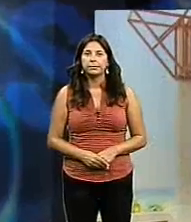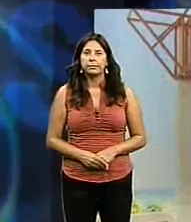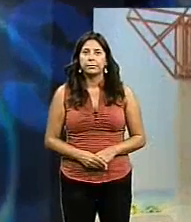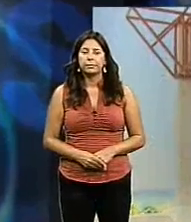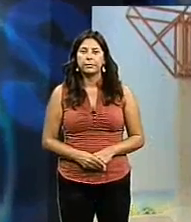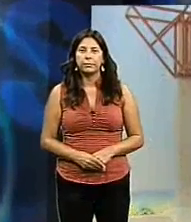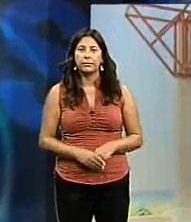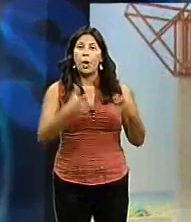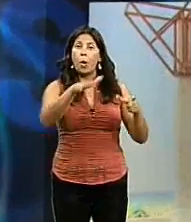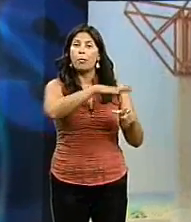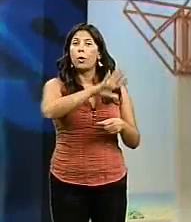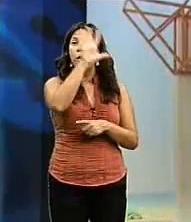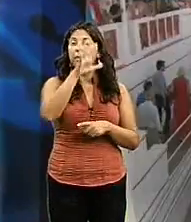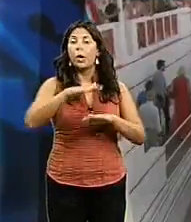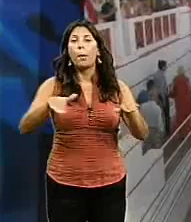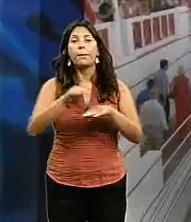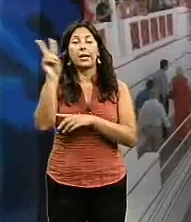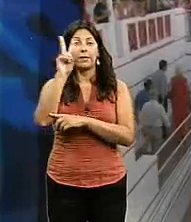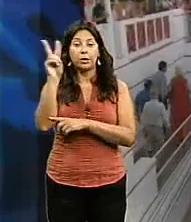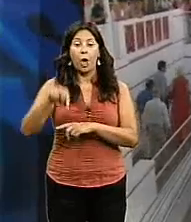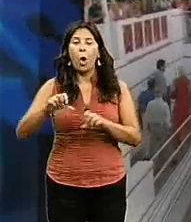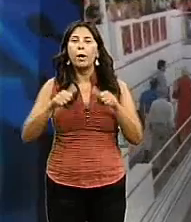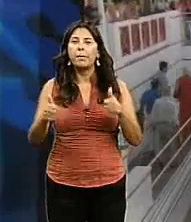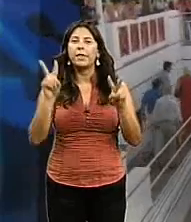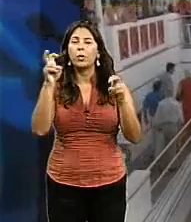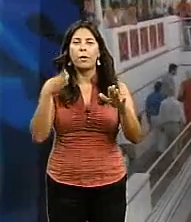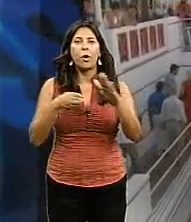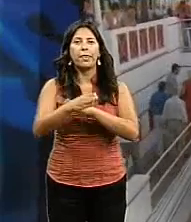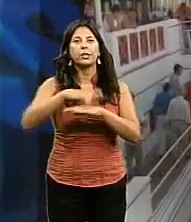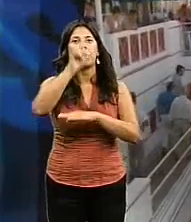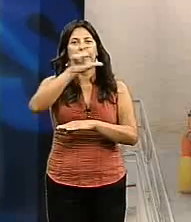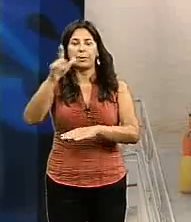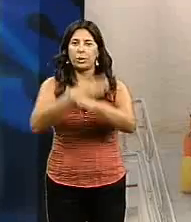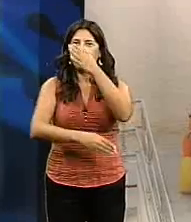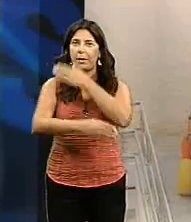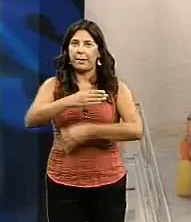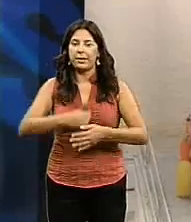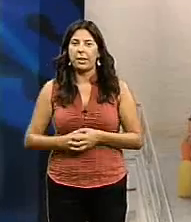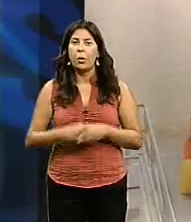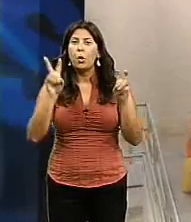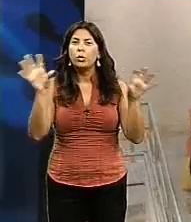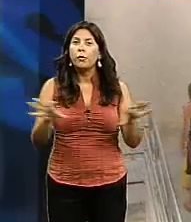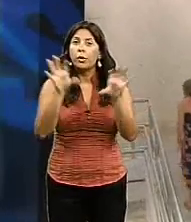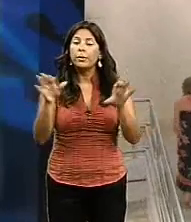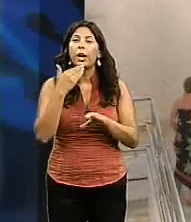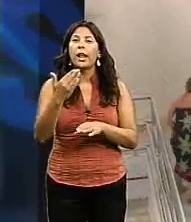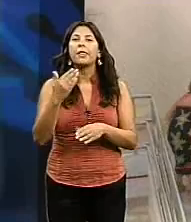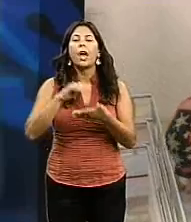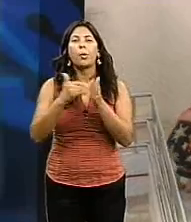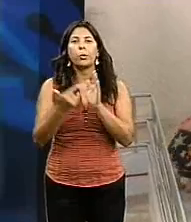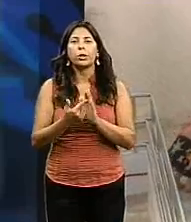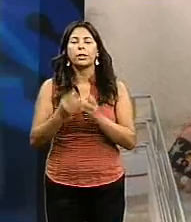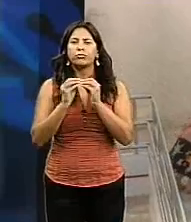El módulo 5 de la playa Victoria cuenta desde hoy con un nuevo acceso para discapacitados. El nuevo equipamiento responde a un proyecto elaborado por